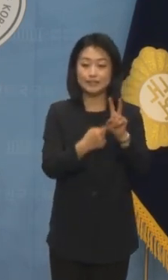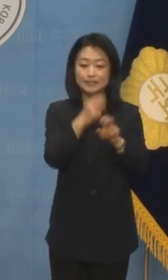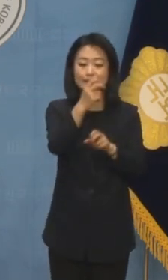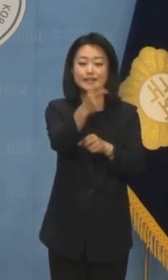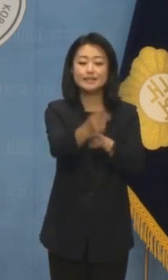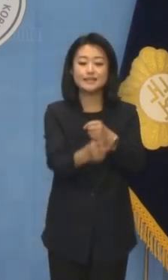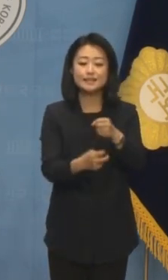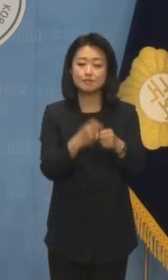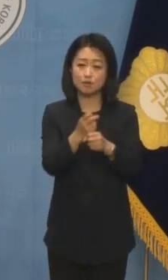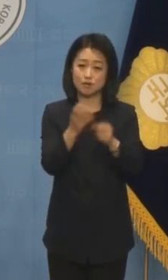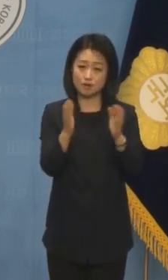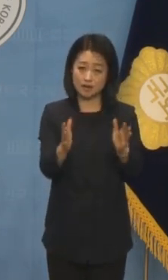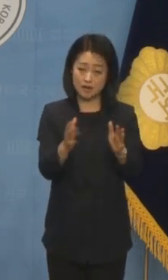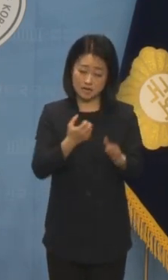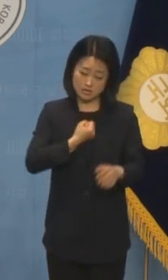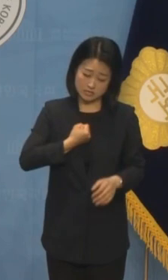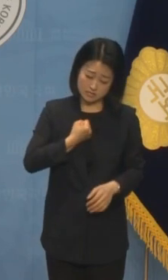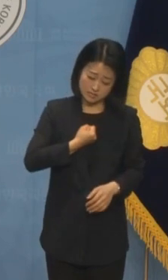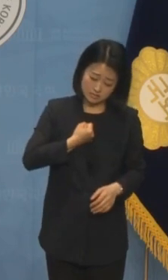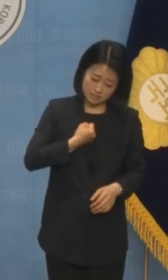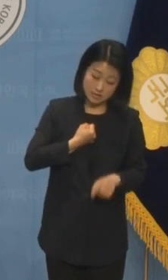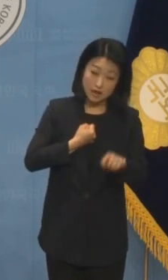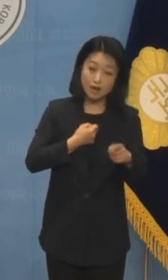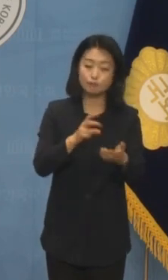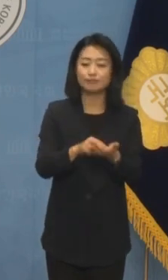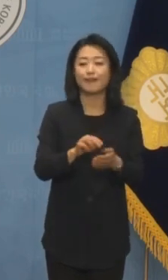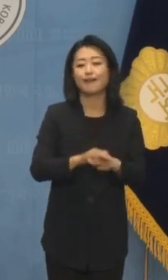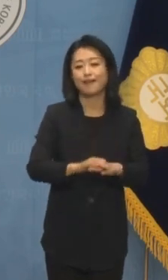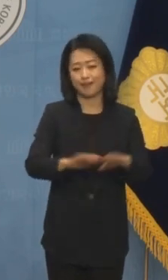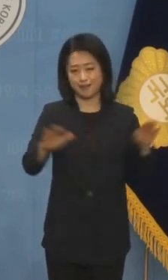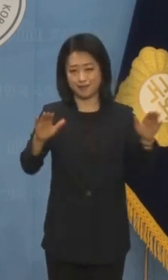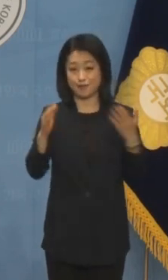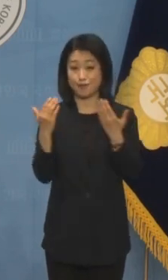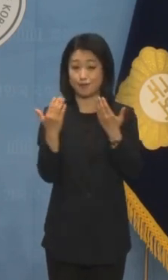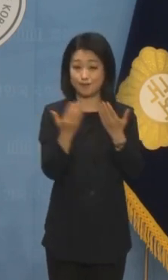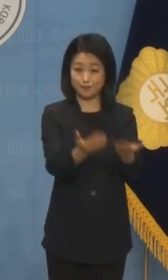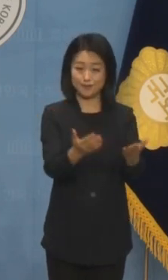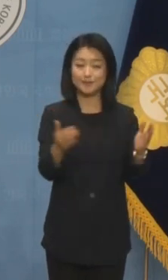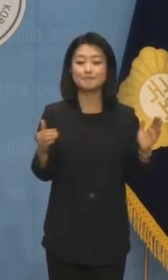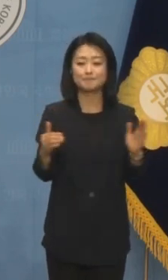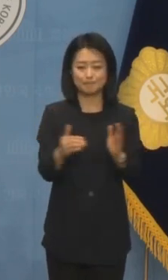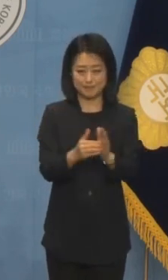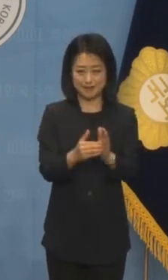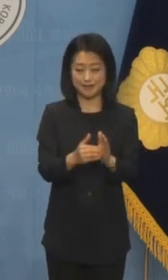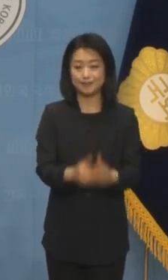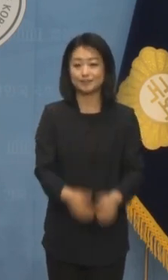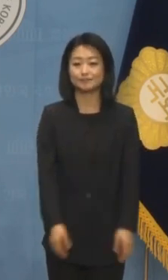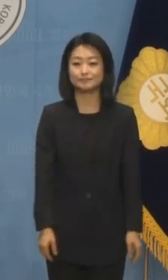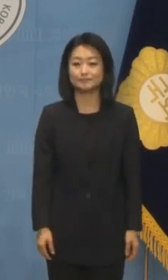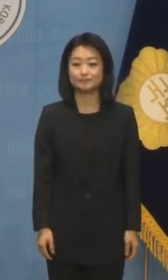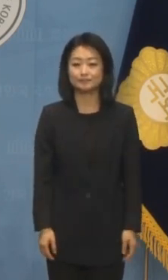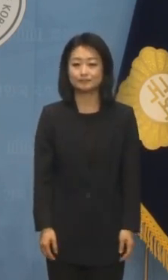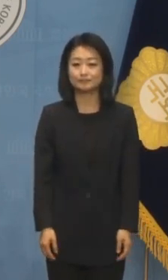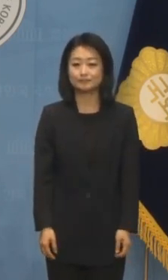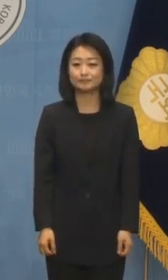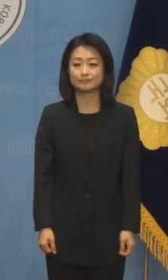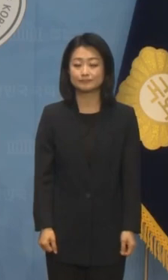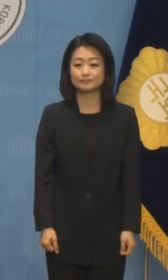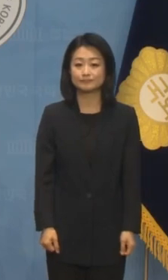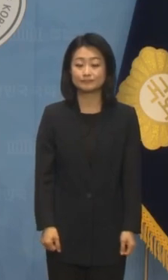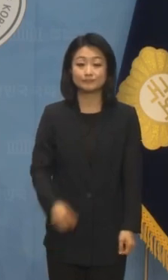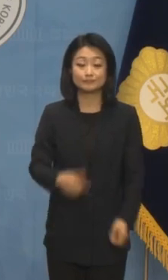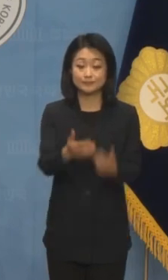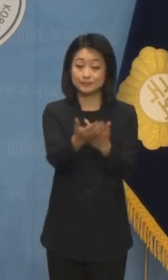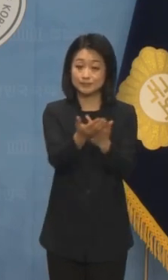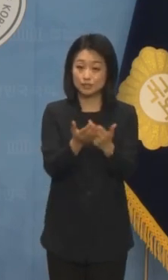년에 걸친 제주 4.3 사건 해결의 대장정의 마침표를 찍을 수 있었습니다. 이렇게